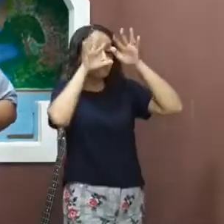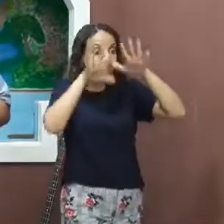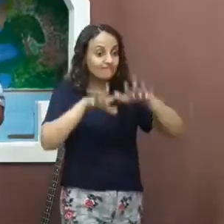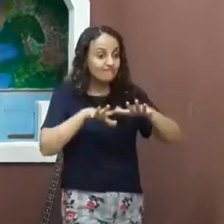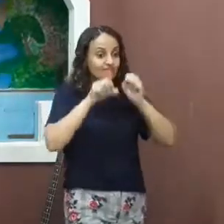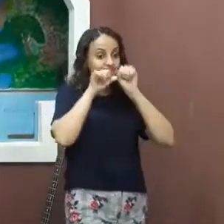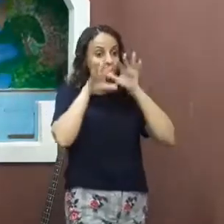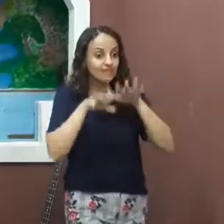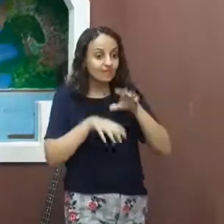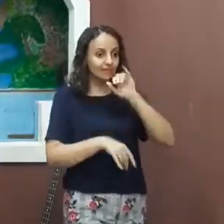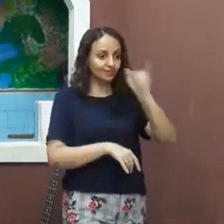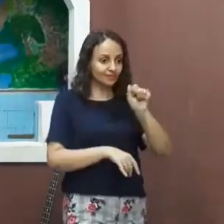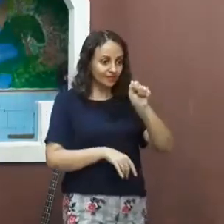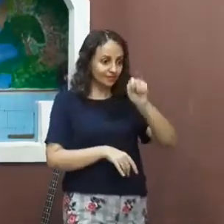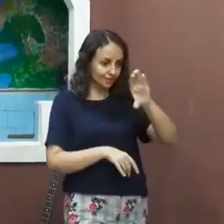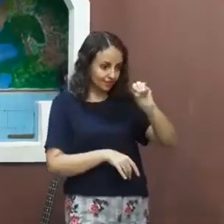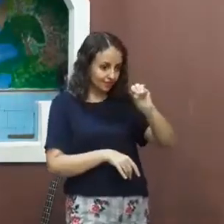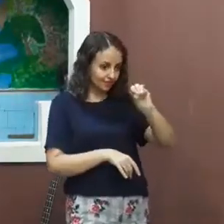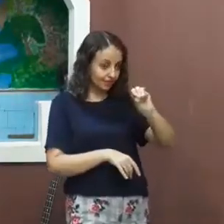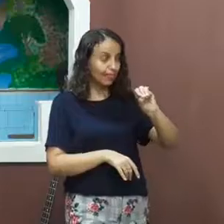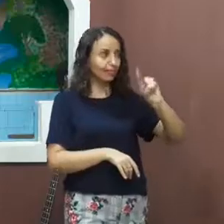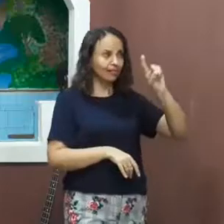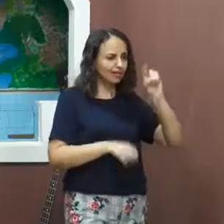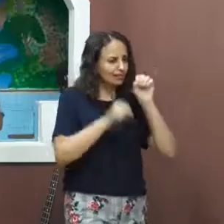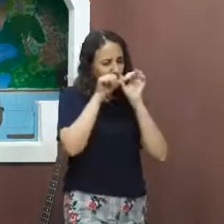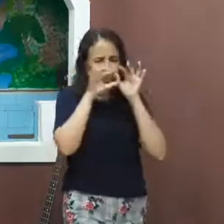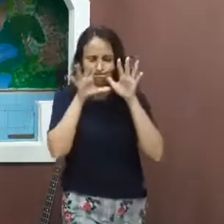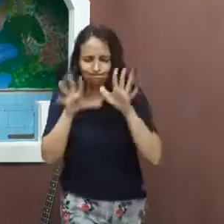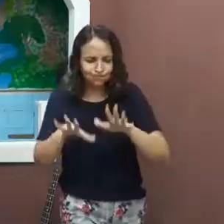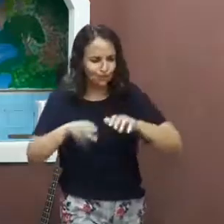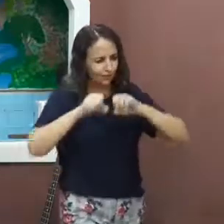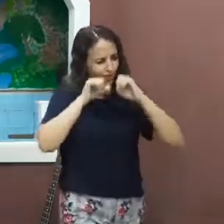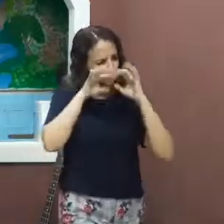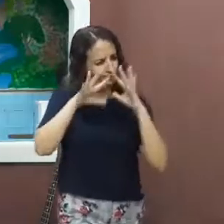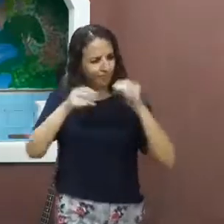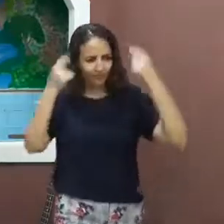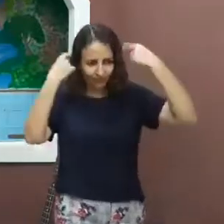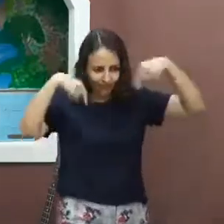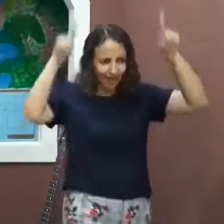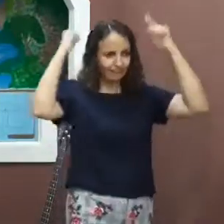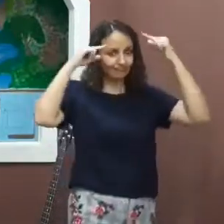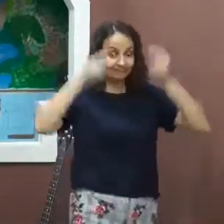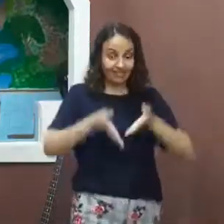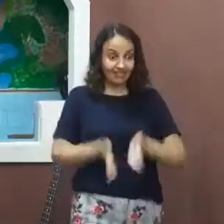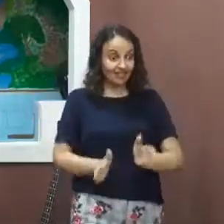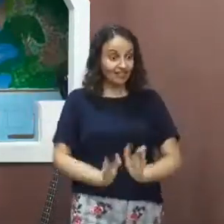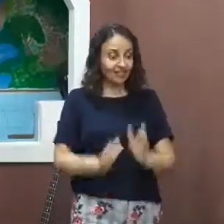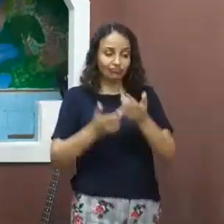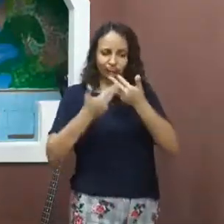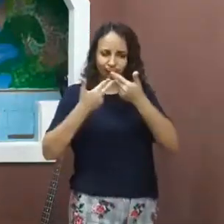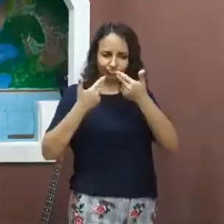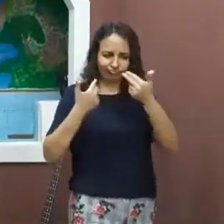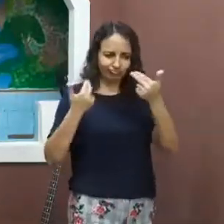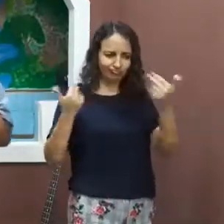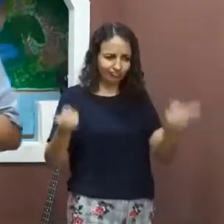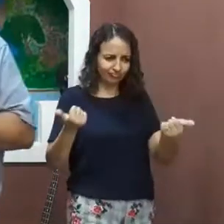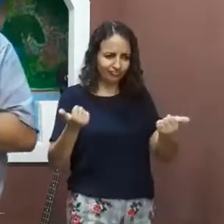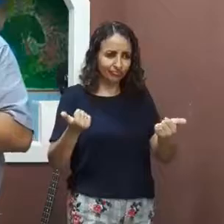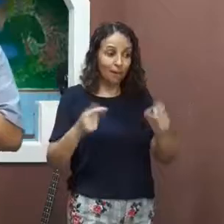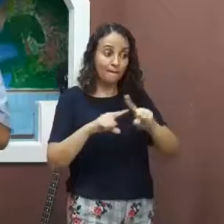dele era nas reses que nasciam, nas ovelhas que nasciam, nas cabritas que nasciam. E várias vezes